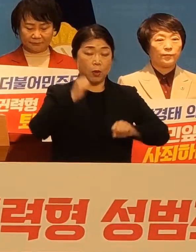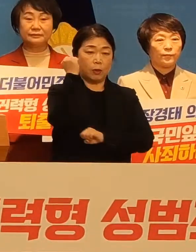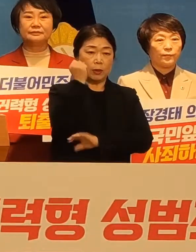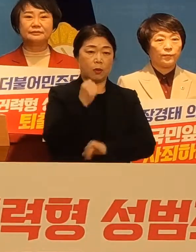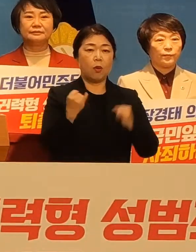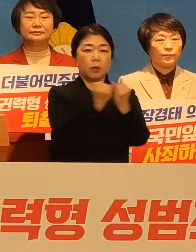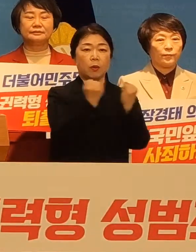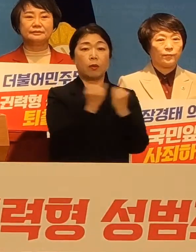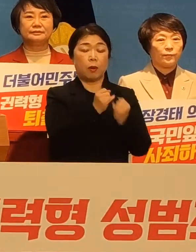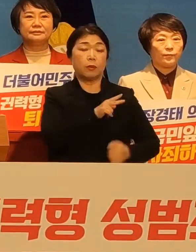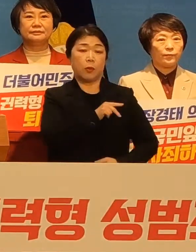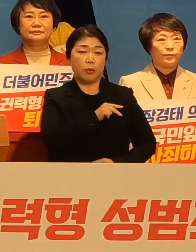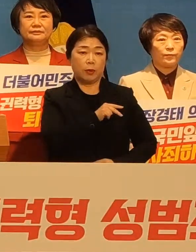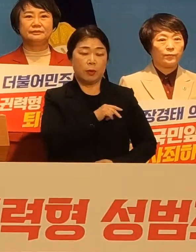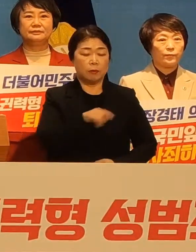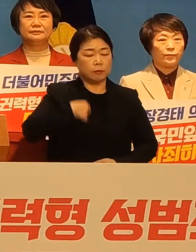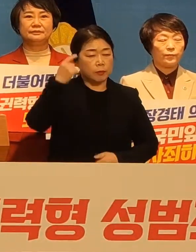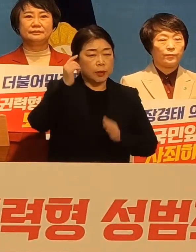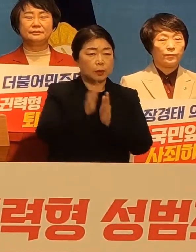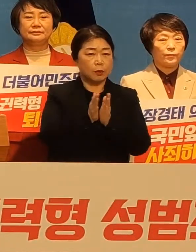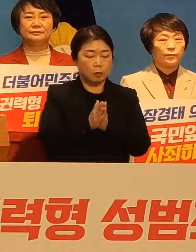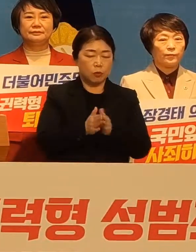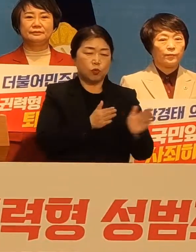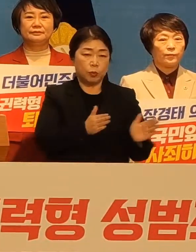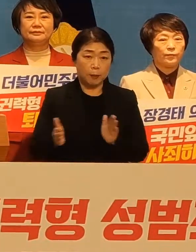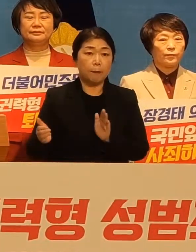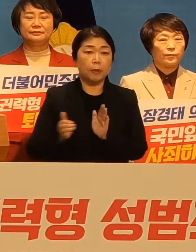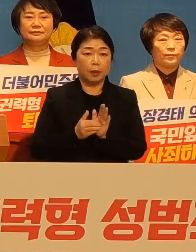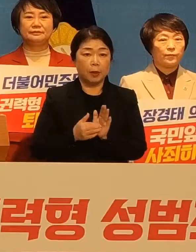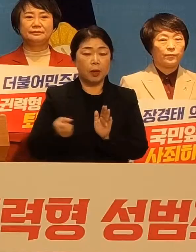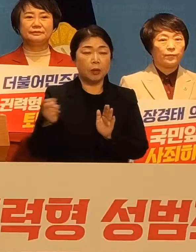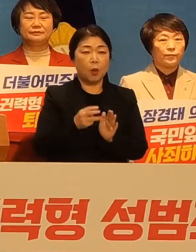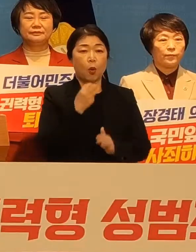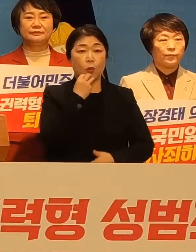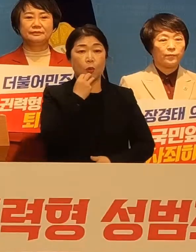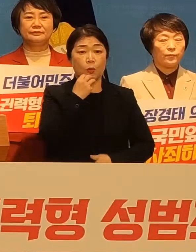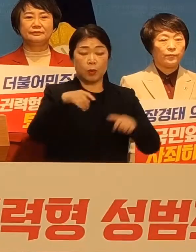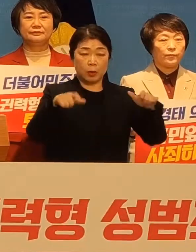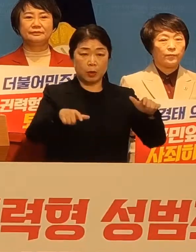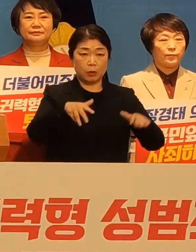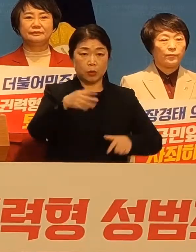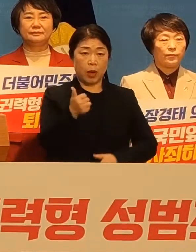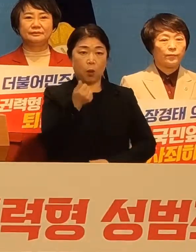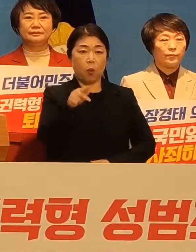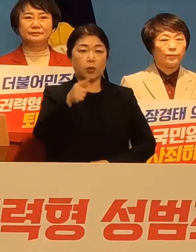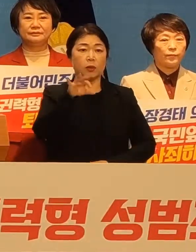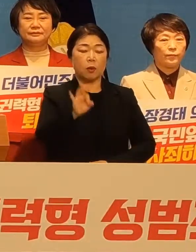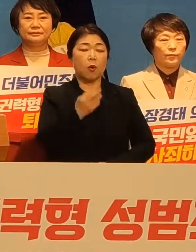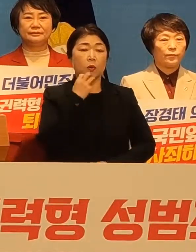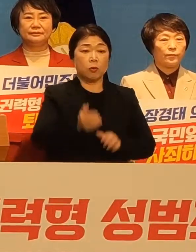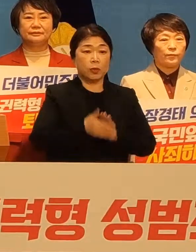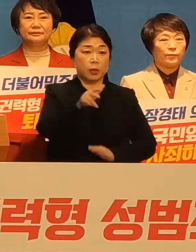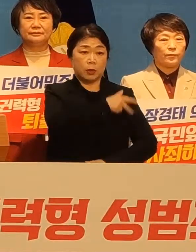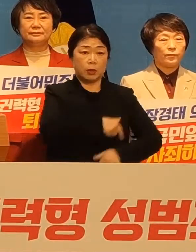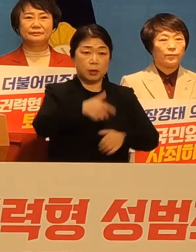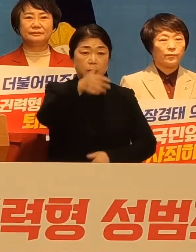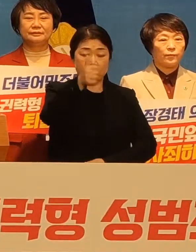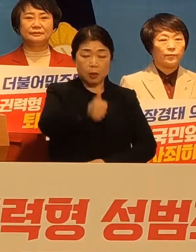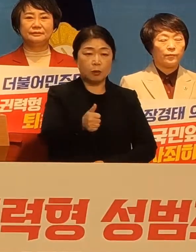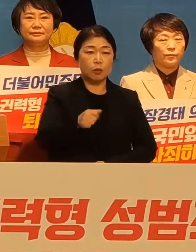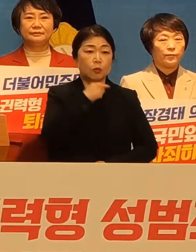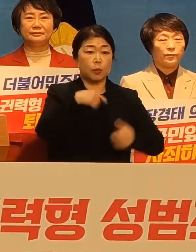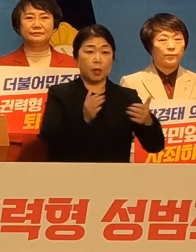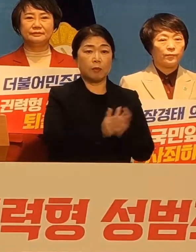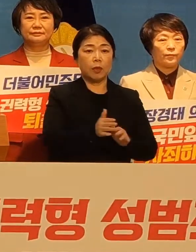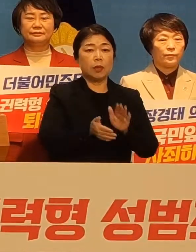여성 의원들이 자발적으로 주최했고 우리 서울의 최호정 서울시의회 의장님과 국민의힘